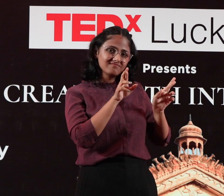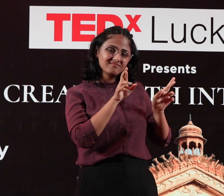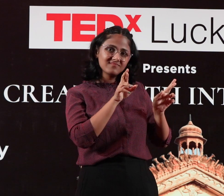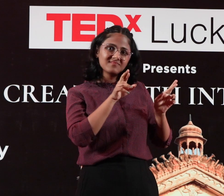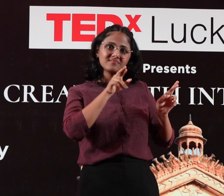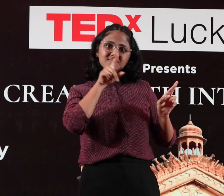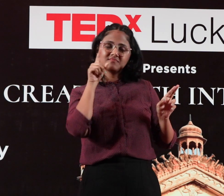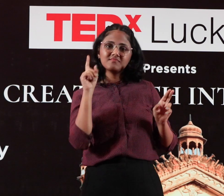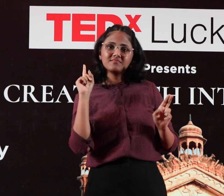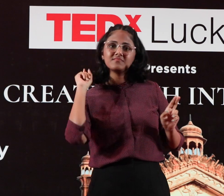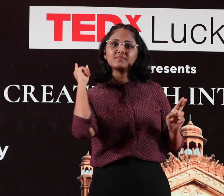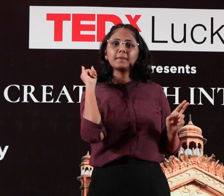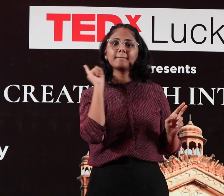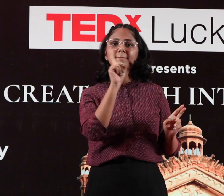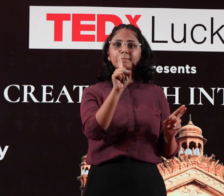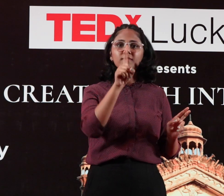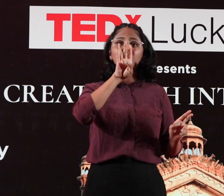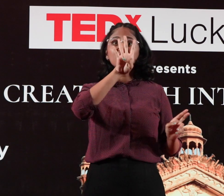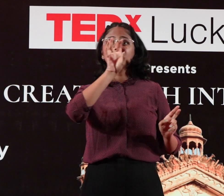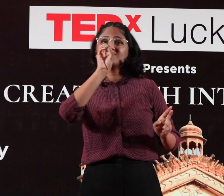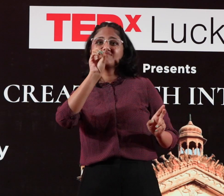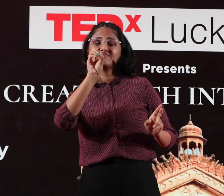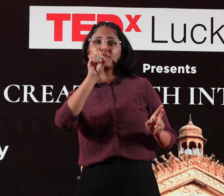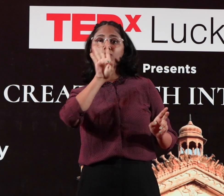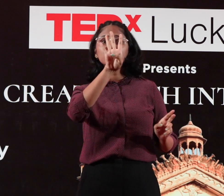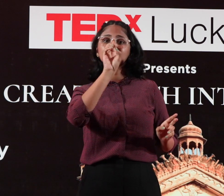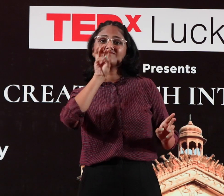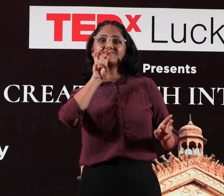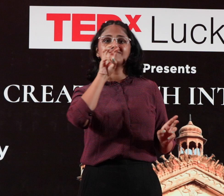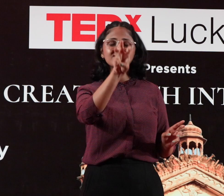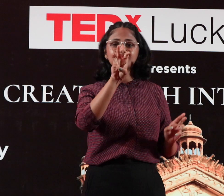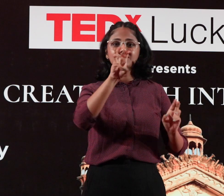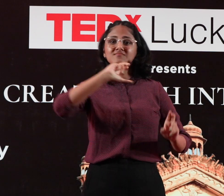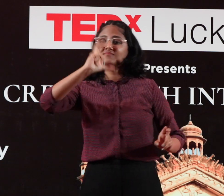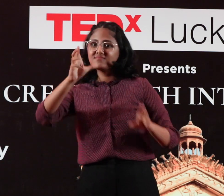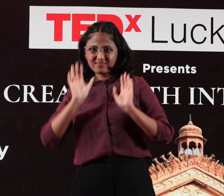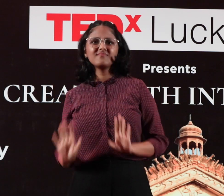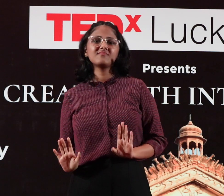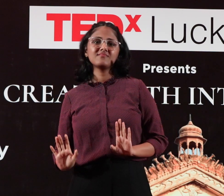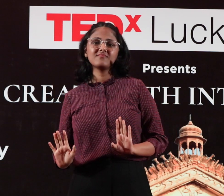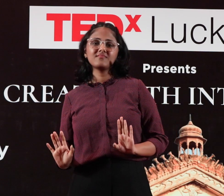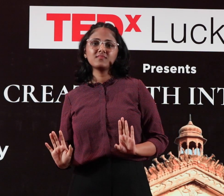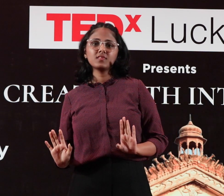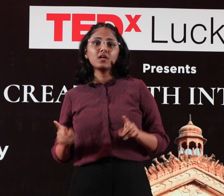तरफ 40,000 कॉलेजेस हैं, 1000 से ज्यादा यूनिवर्सिटीज है हमारे देश में। नन ऑफ देम आर एक्सेसिबल, नन